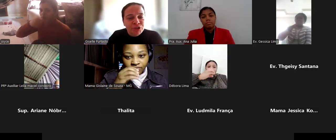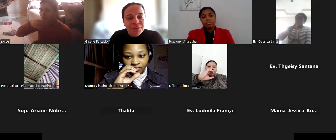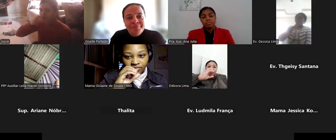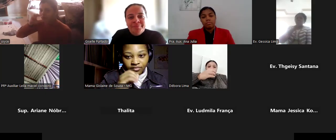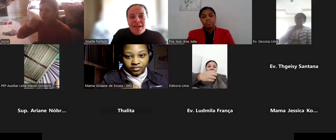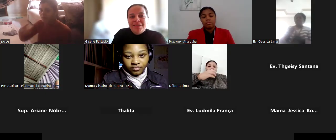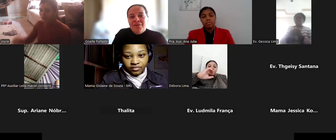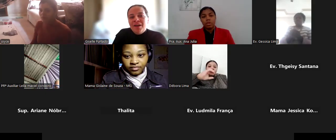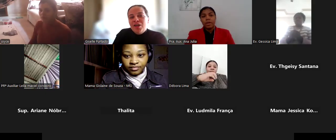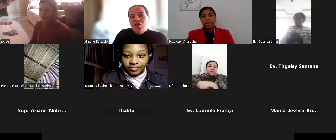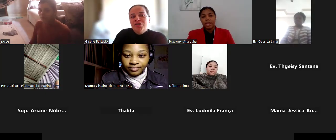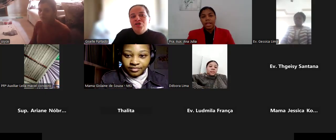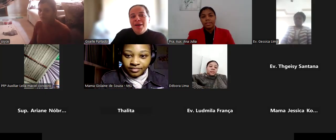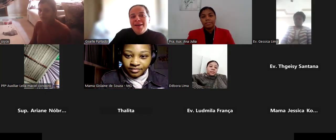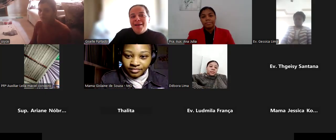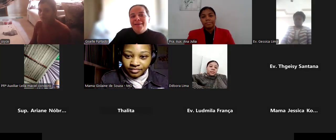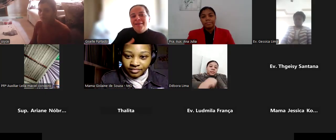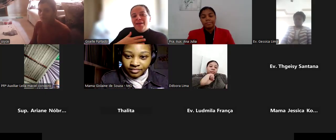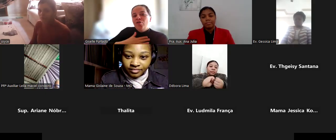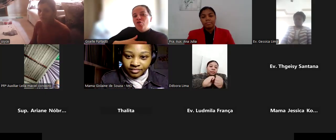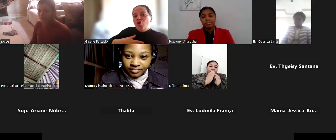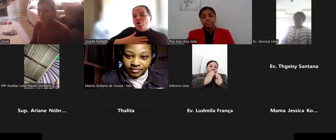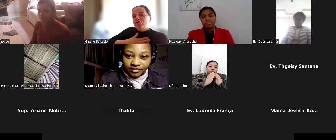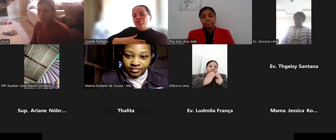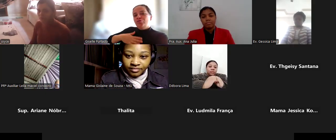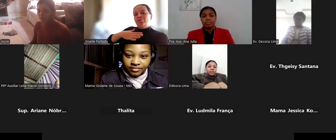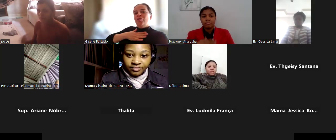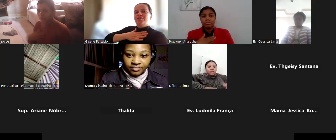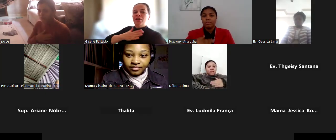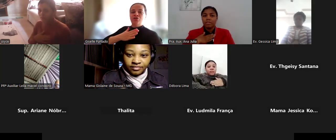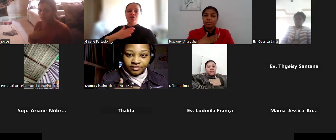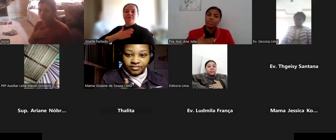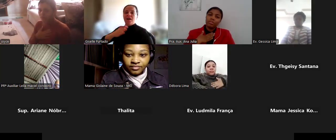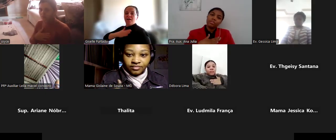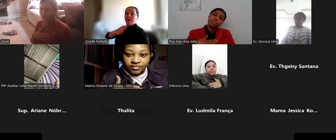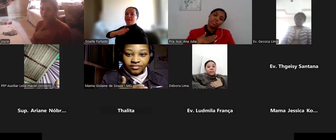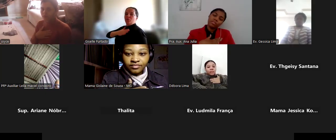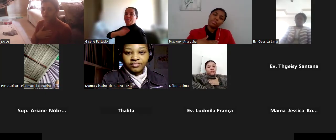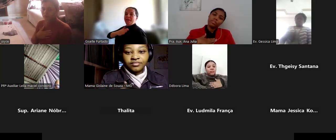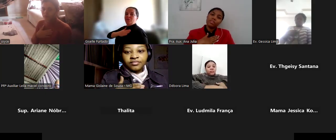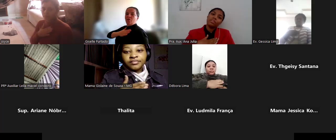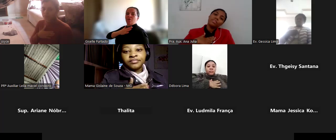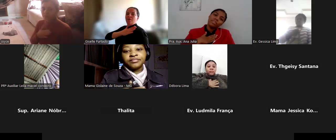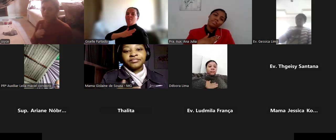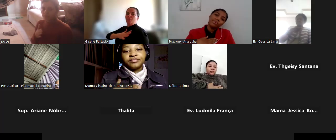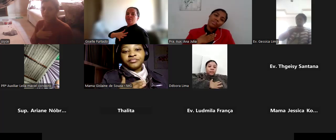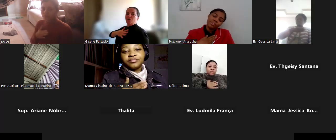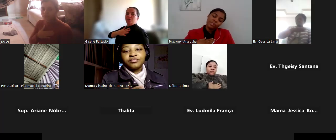refrigerante. Aí você vai falar que gosta de guaraná. Eu gosto. Ó, sinal de gostar. Aqui no peito, ó, mãozinha rodando.